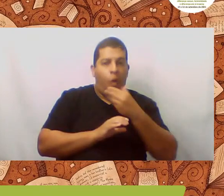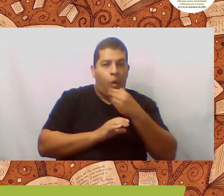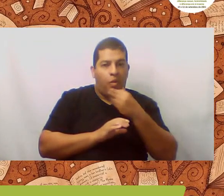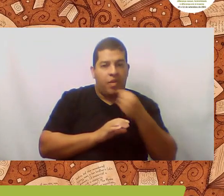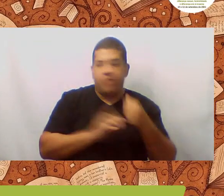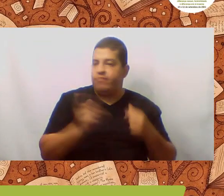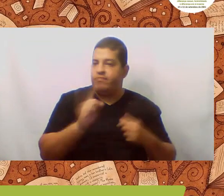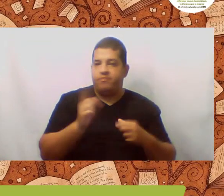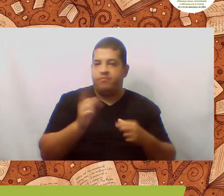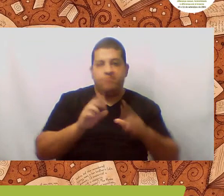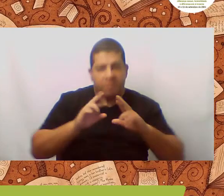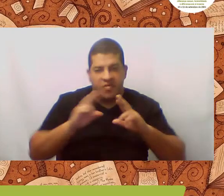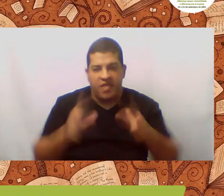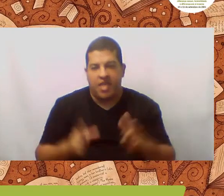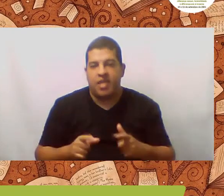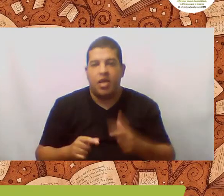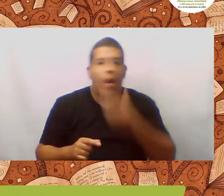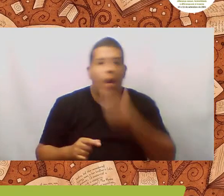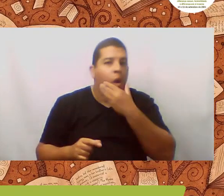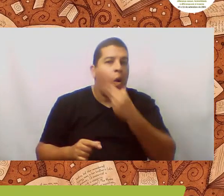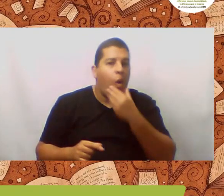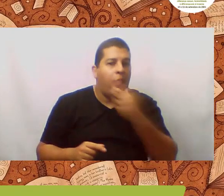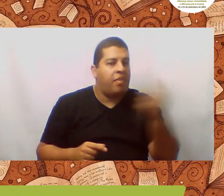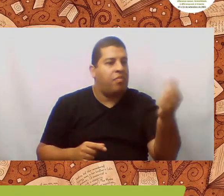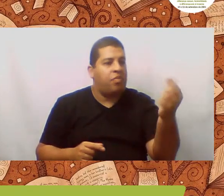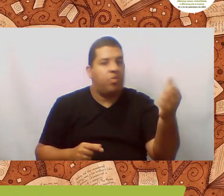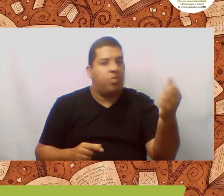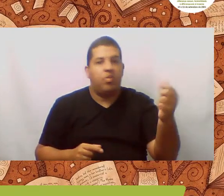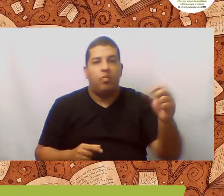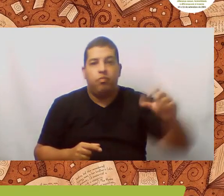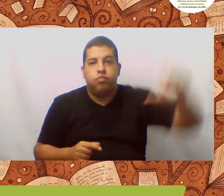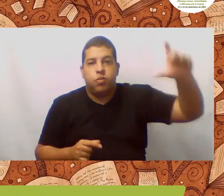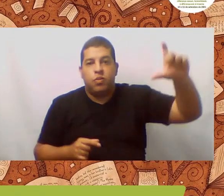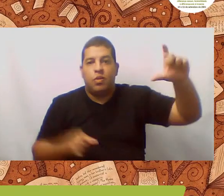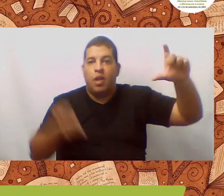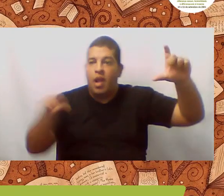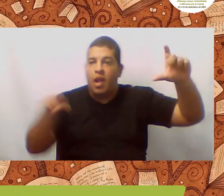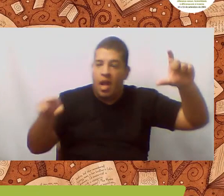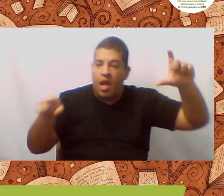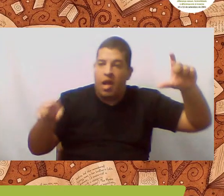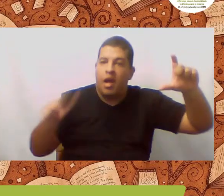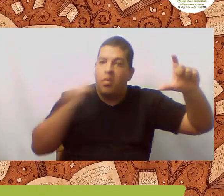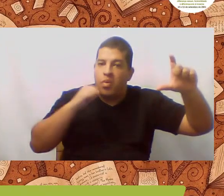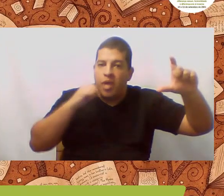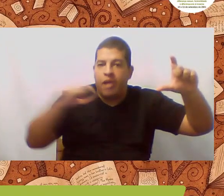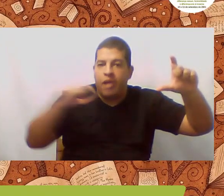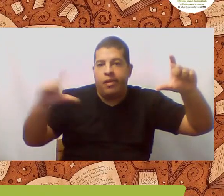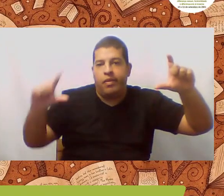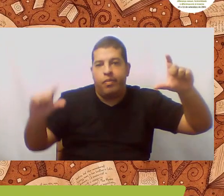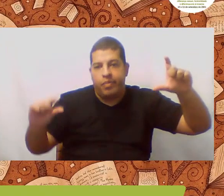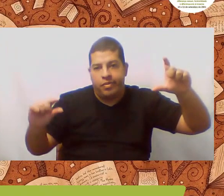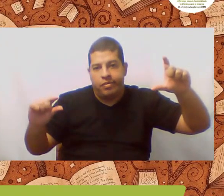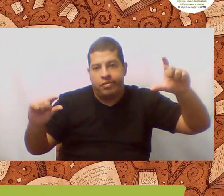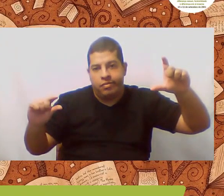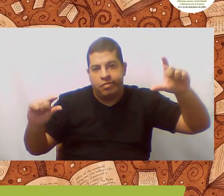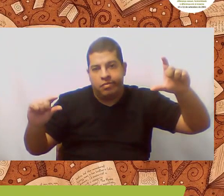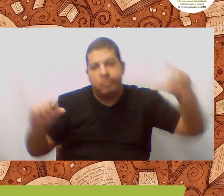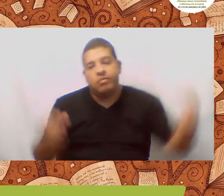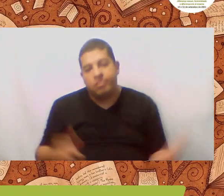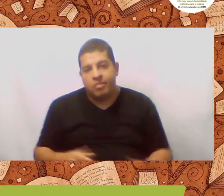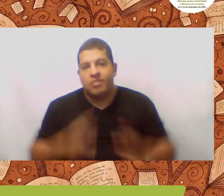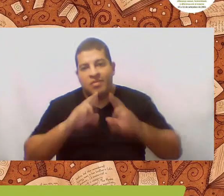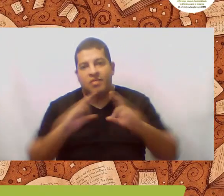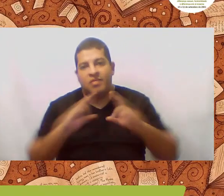mas os salários masculinos eram maiores do que as mulheres. Isso ainda predomina até hoje, com raras e honrosas exceções.